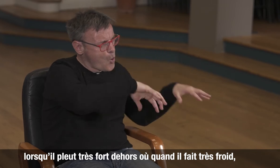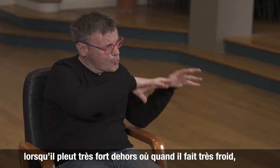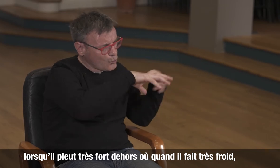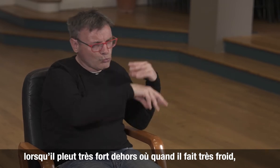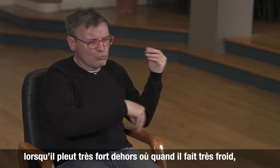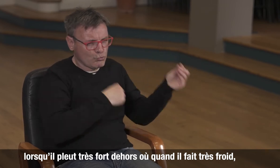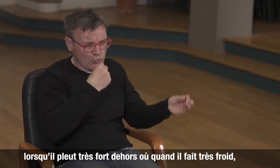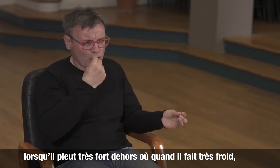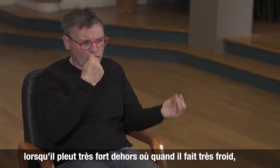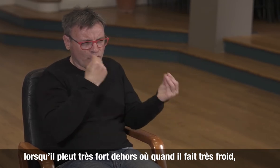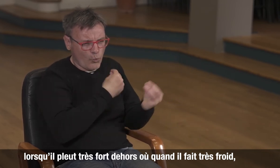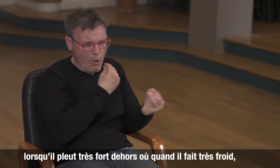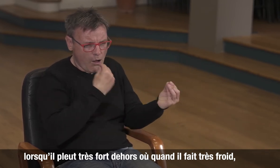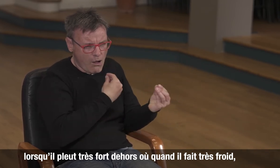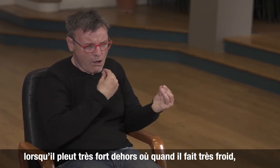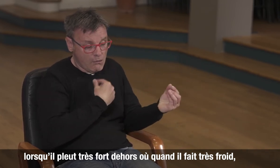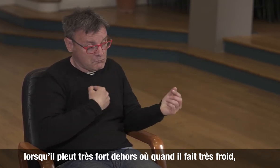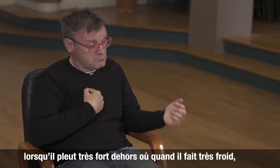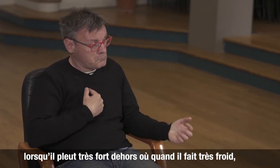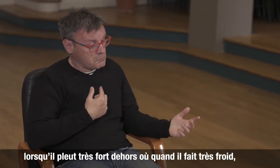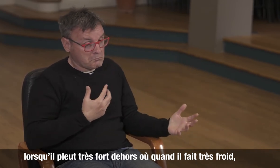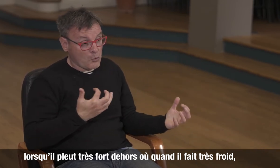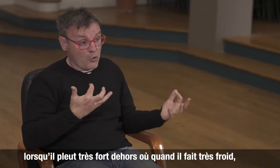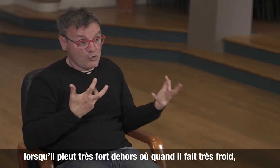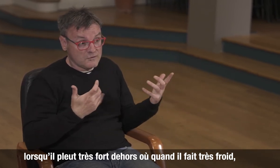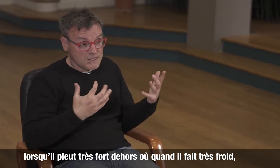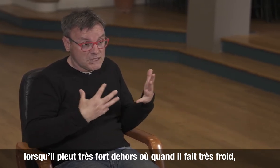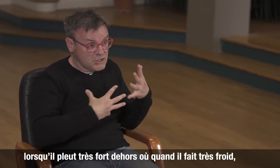Parce qu'il pleut très fort dehors, ou quand il fait très froid.